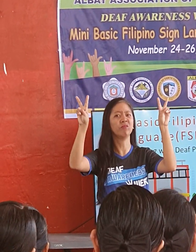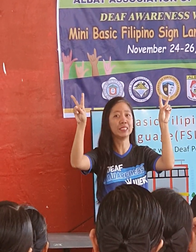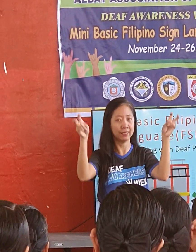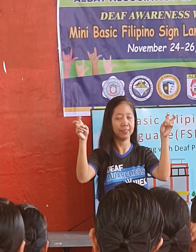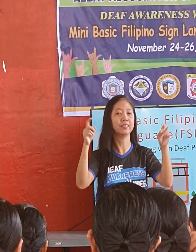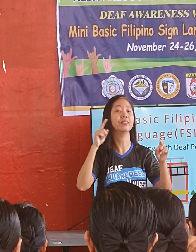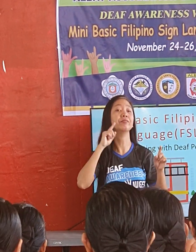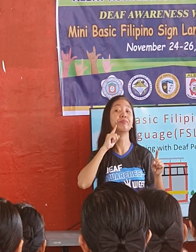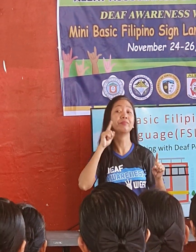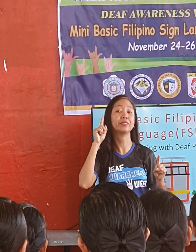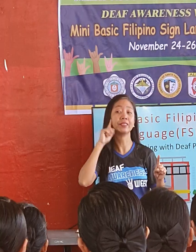So,